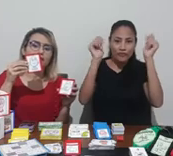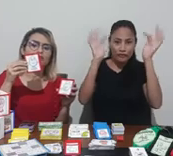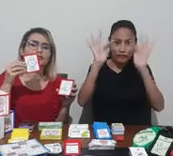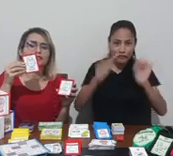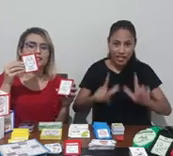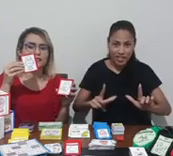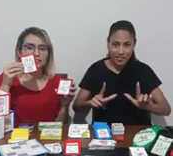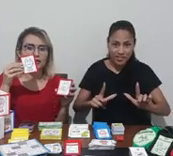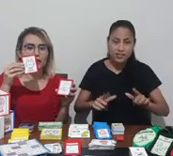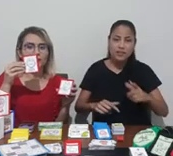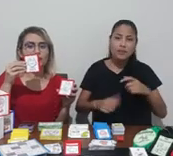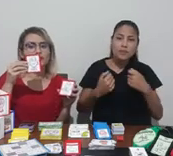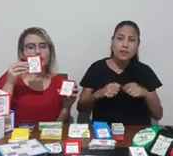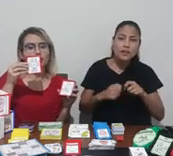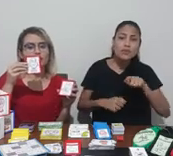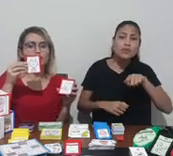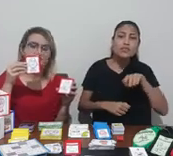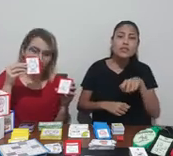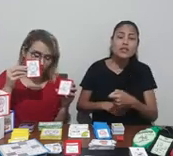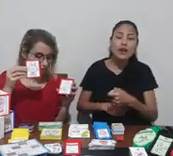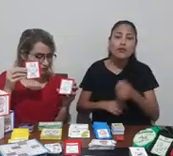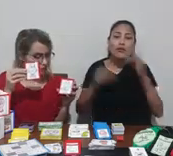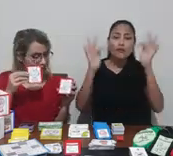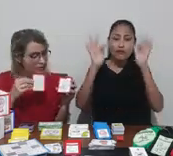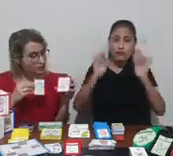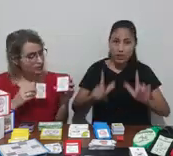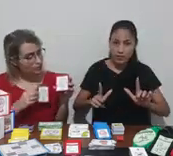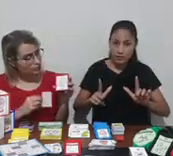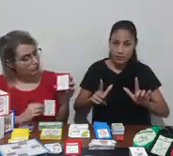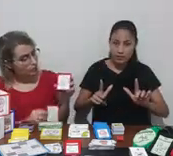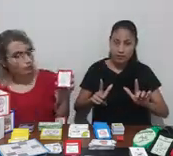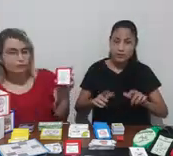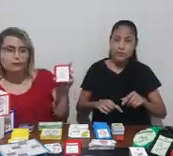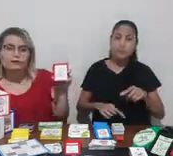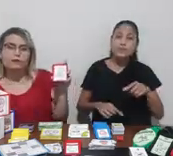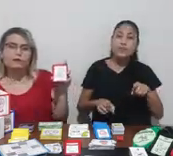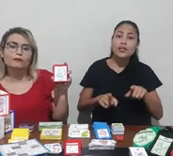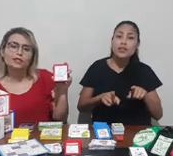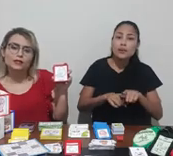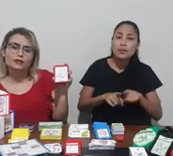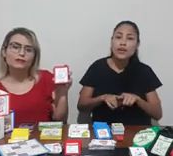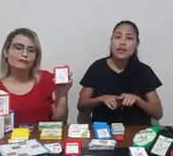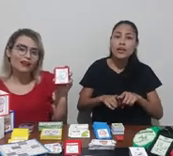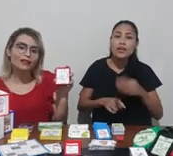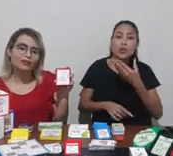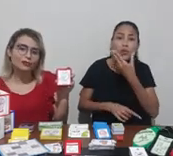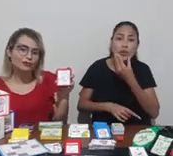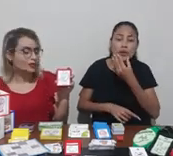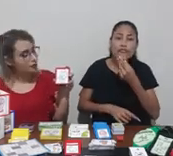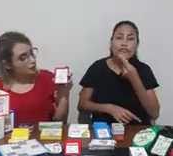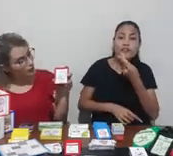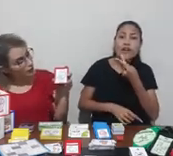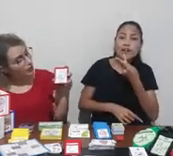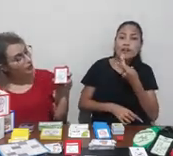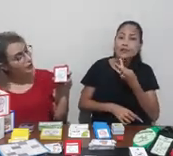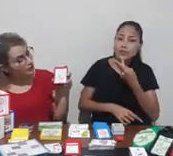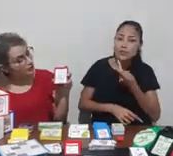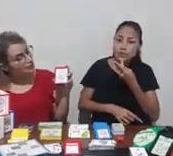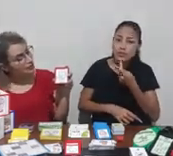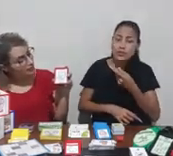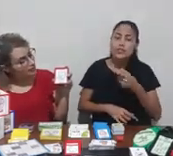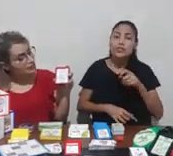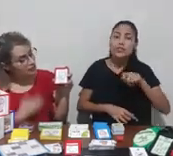tinha que sinalizar para mim o sinal de feliz. E aqui eu tenho um menininho falando. Então, ele